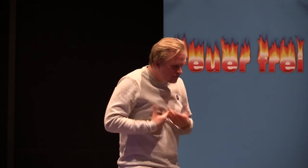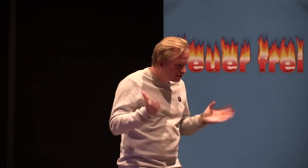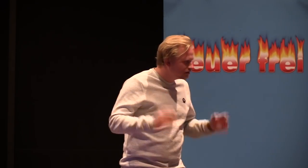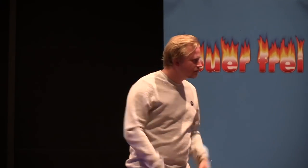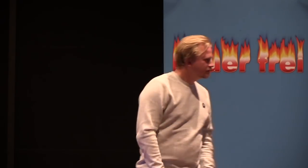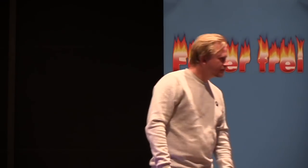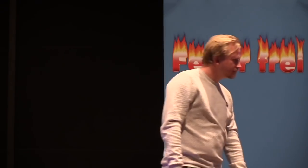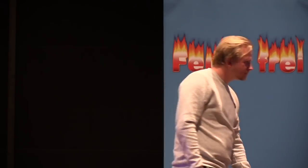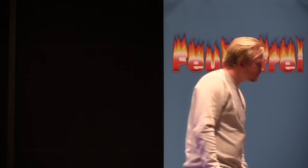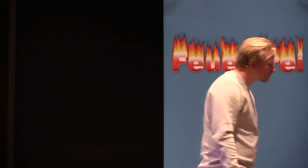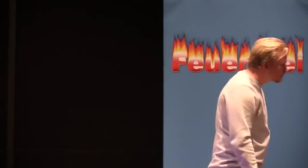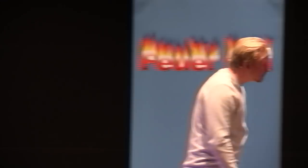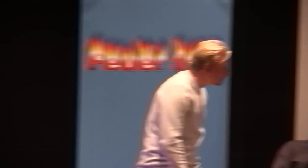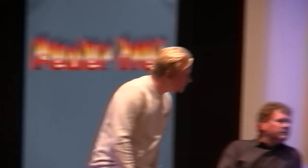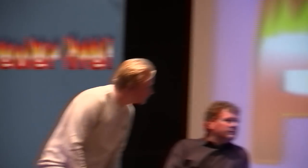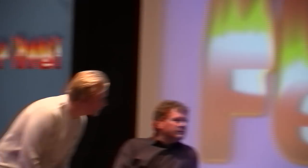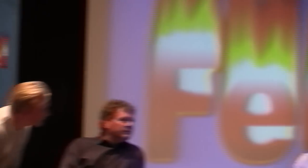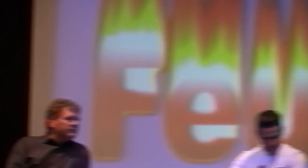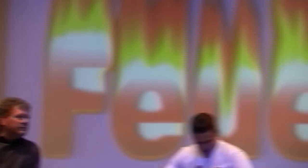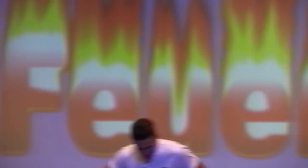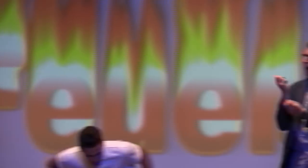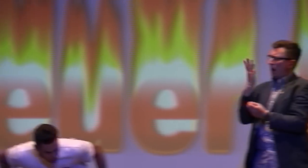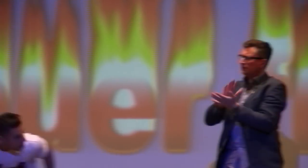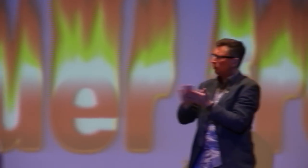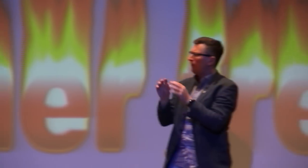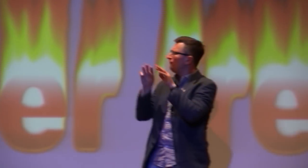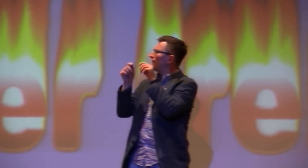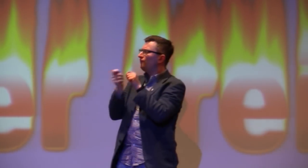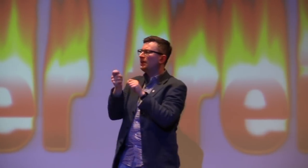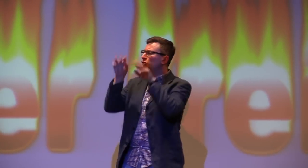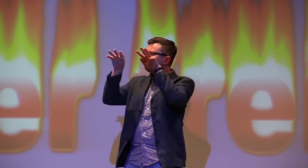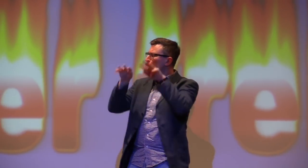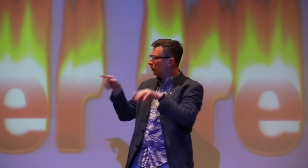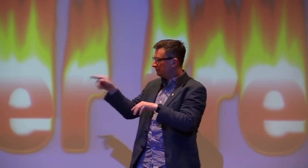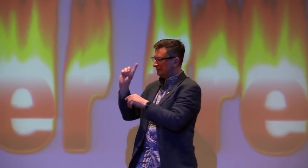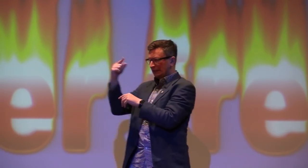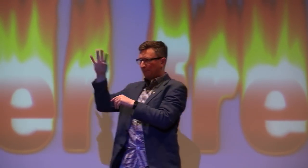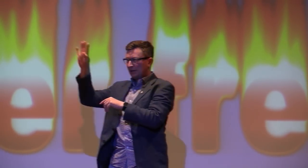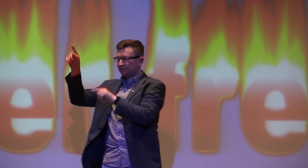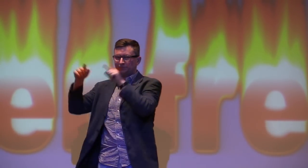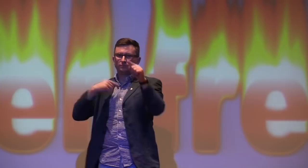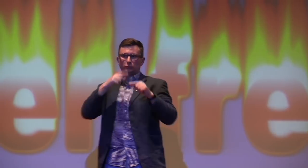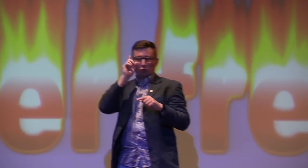ist. Aber ich habe nicht den Eindruck, dass es da irgendwie was gibt. Ich will da nochmal ganz kurz